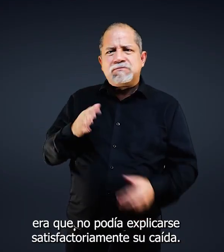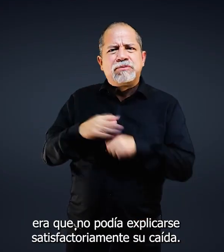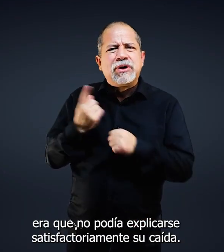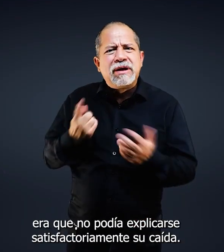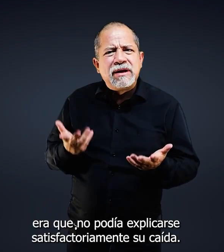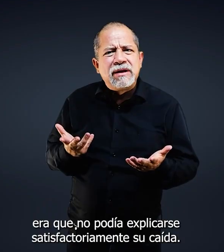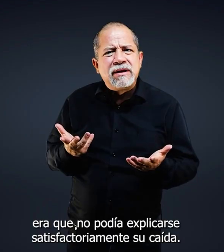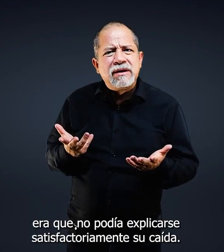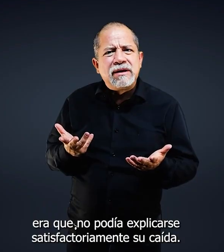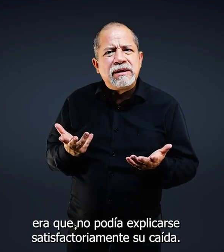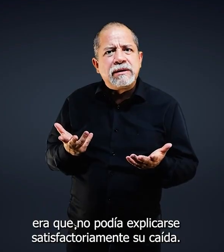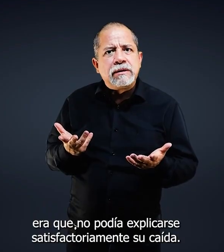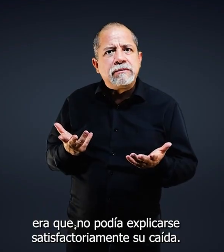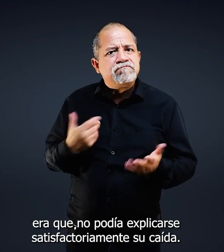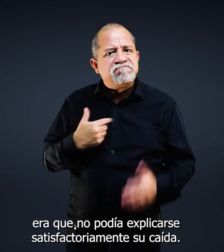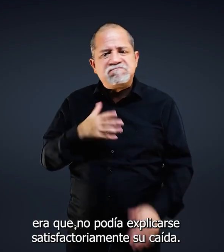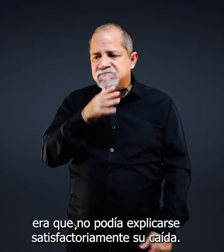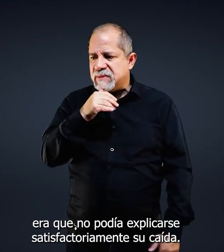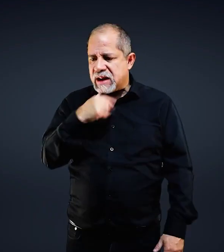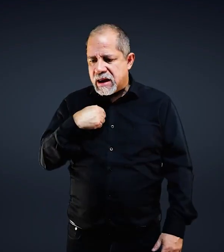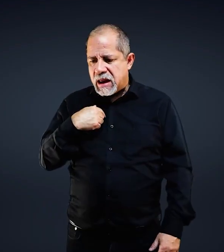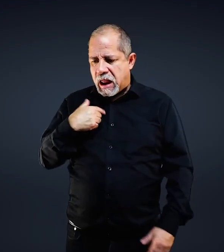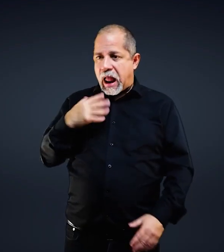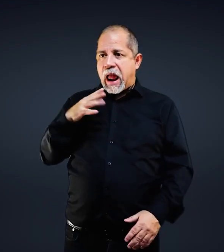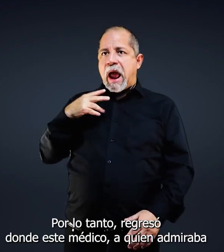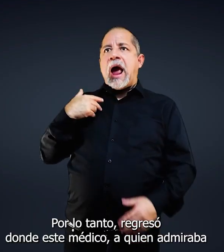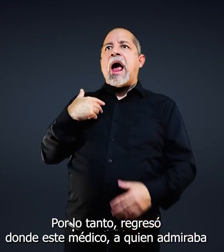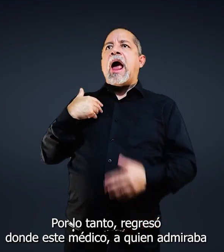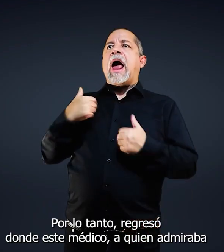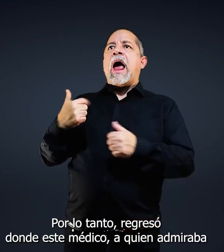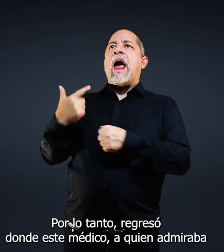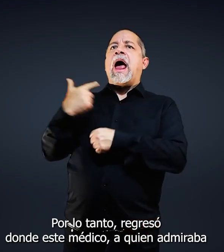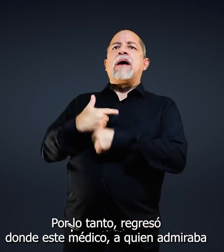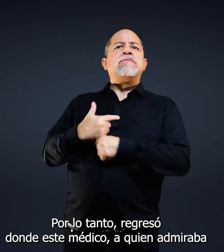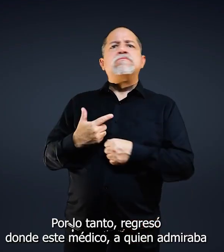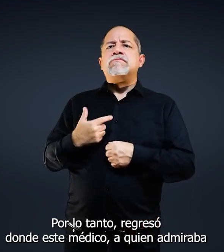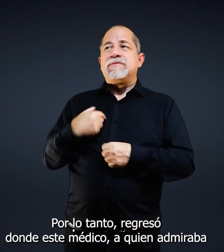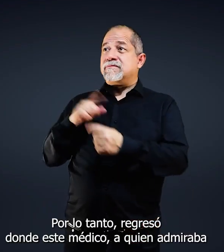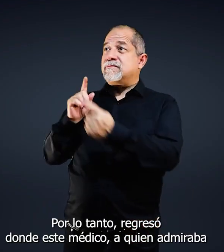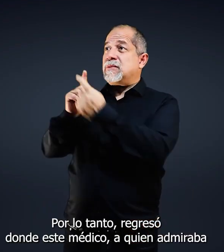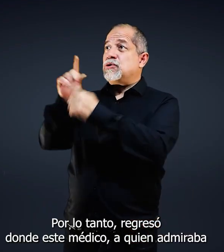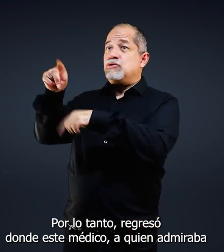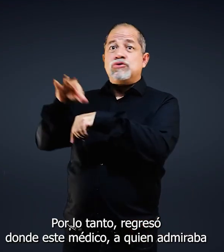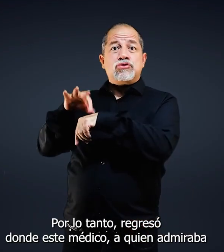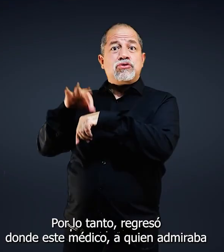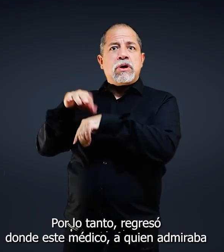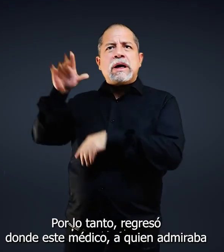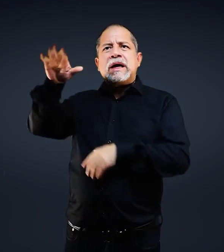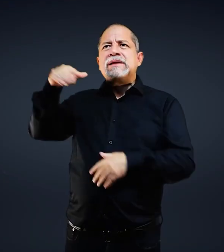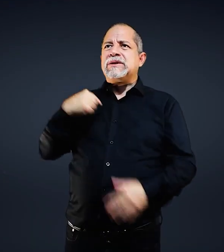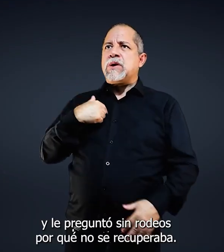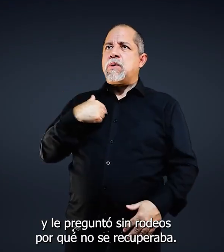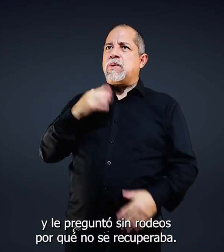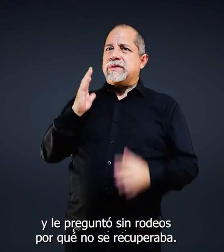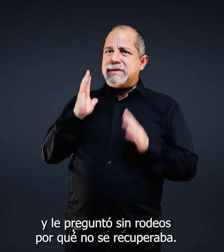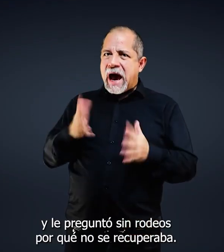explicarse satisfactoriamente su caída. Por lo tanto, regresó donde este médico, a quien admiraba, y le preguntó sin